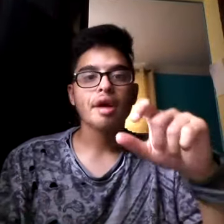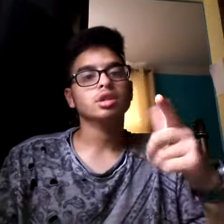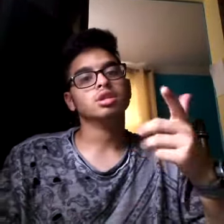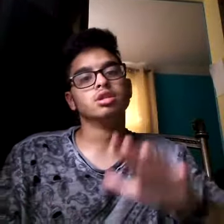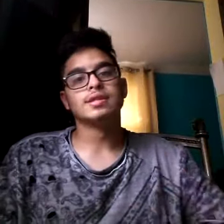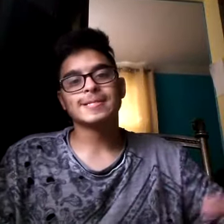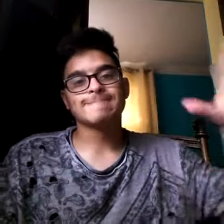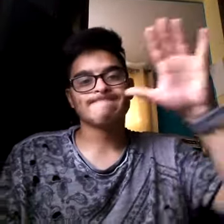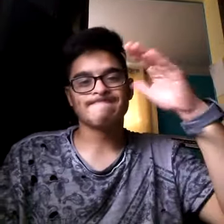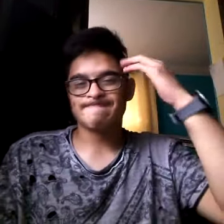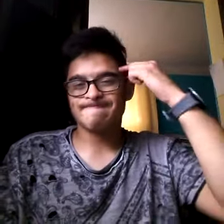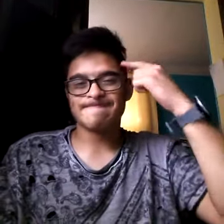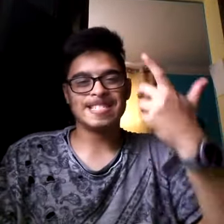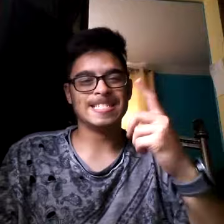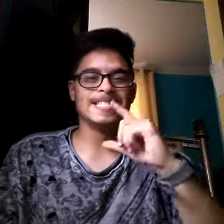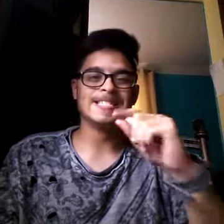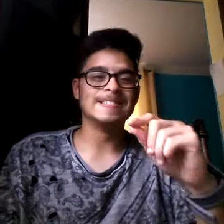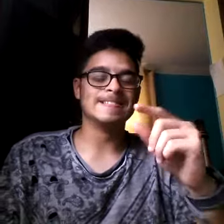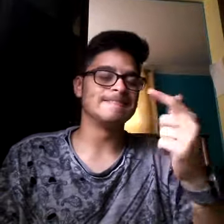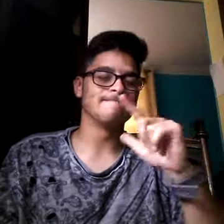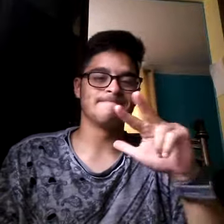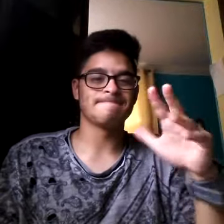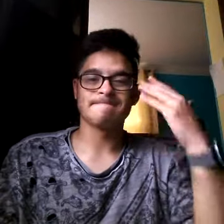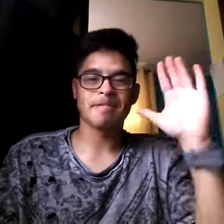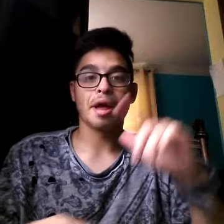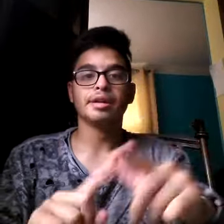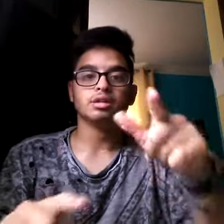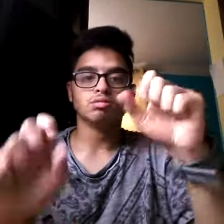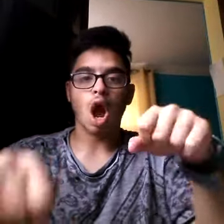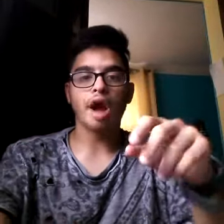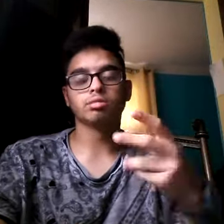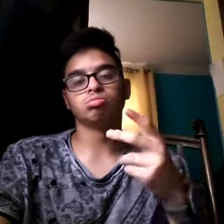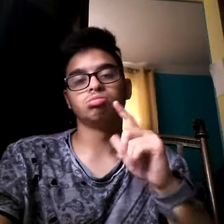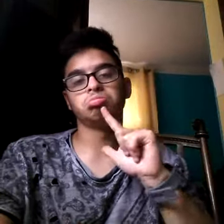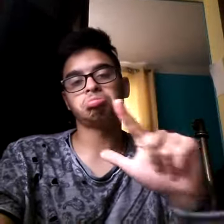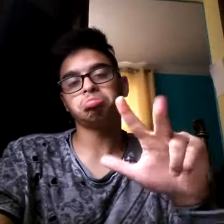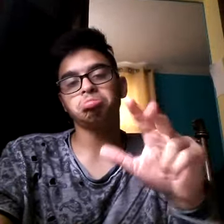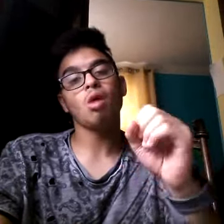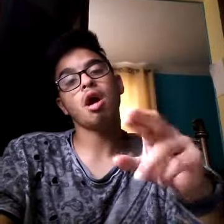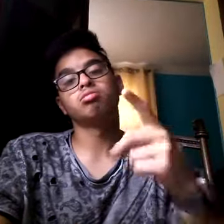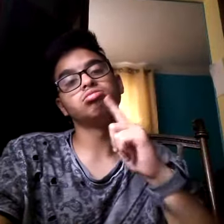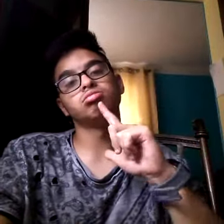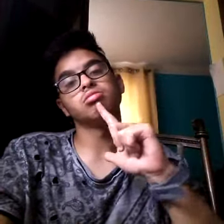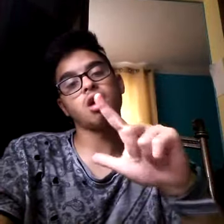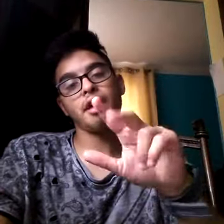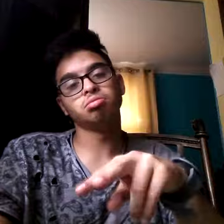personas atrapadas y hay muchas. Así que sin duda esto es algo que va a estar acaparando la atención de todos en las